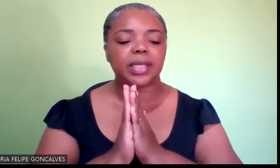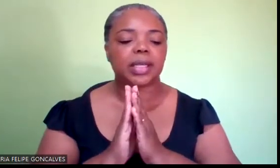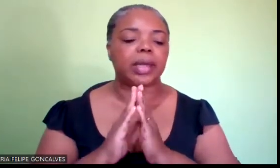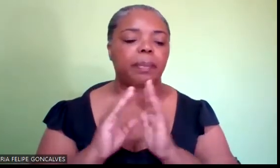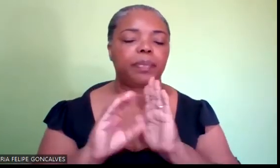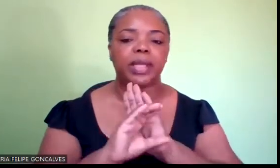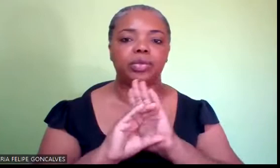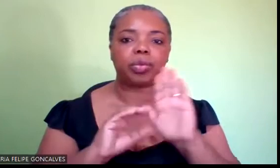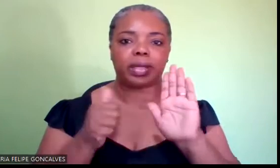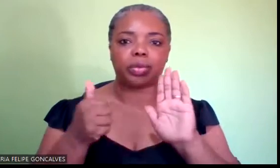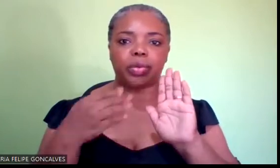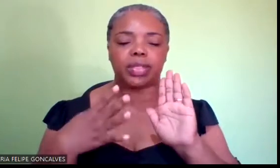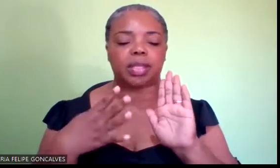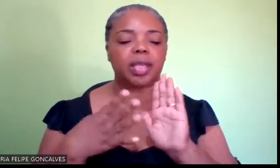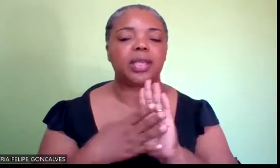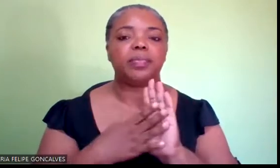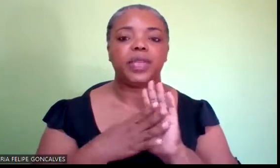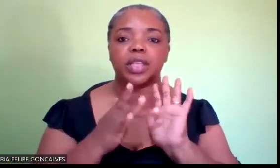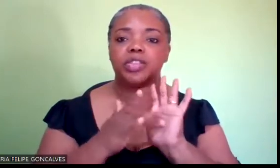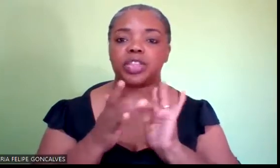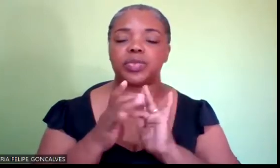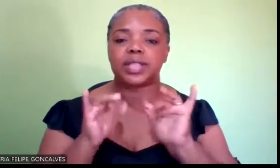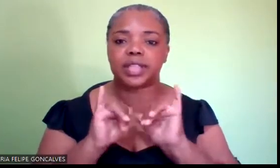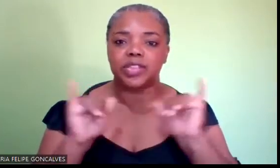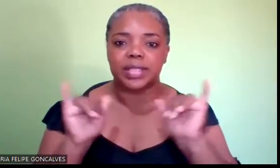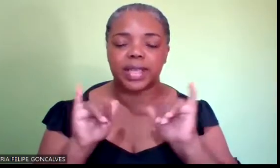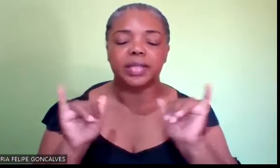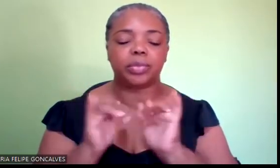nesse capítulo 14 aqui, que Jesus está dizendo,